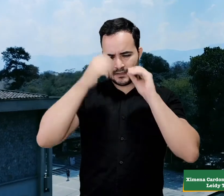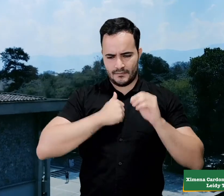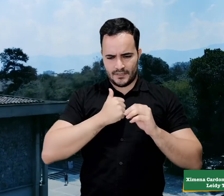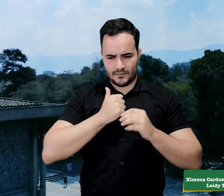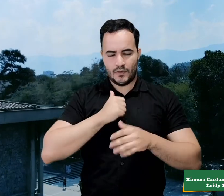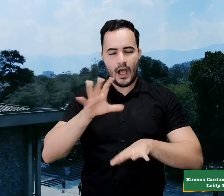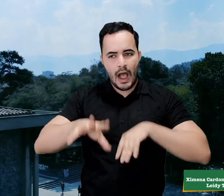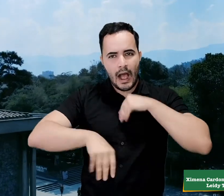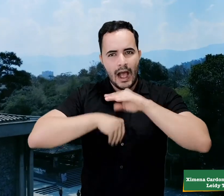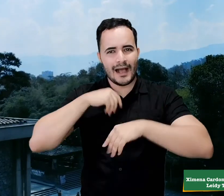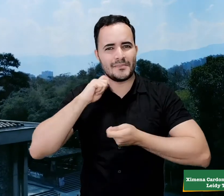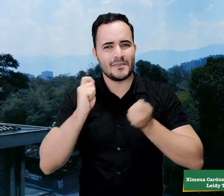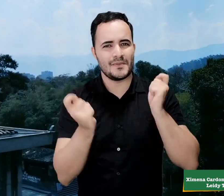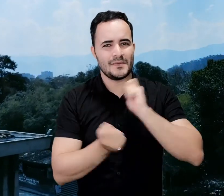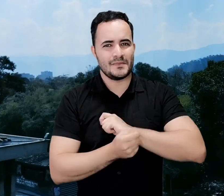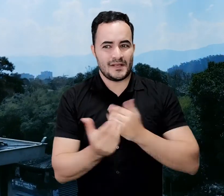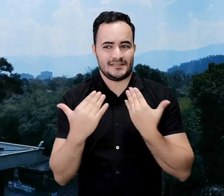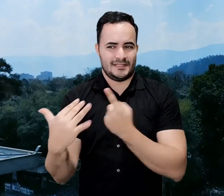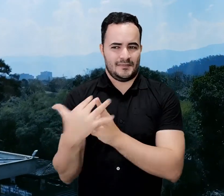a través de ellas.